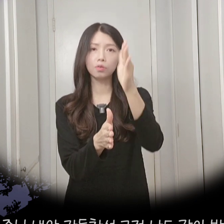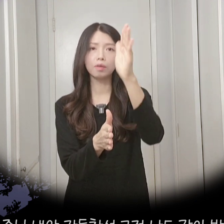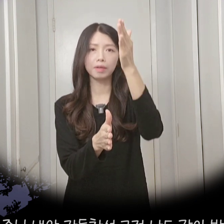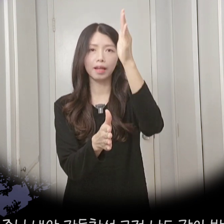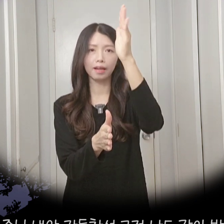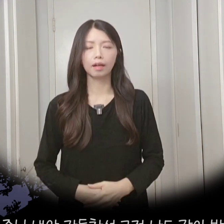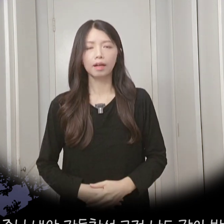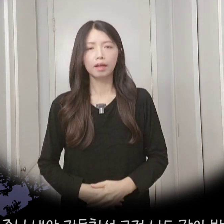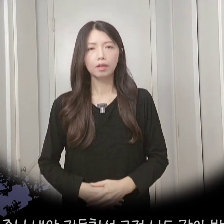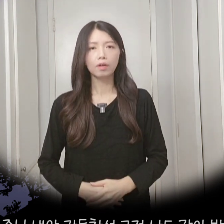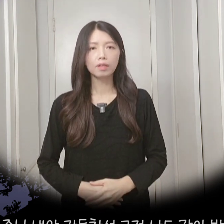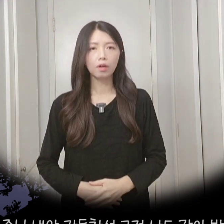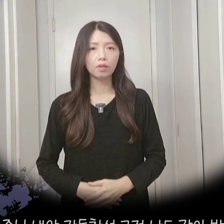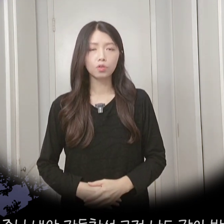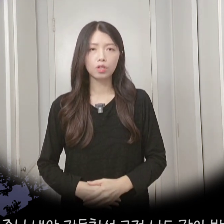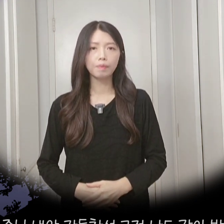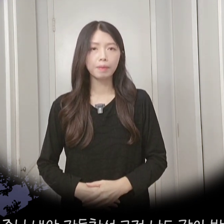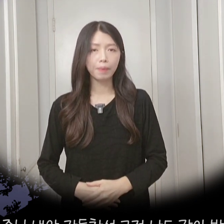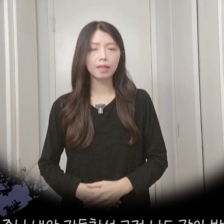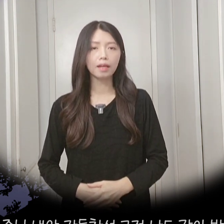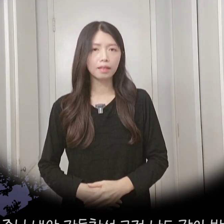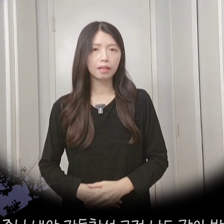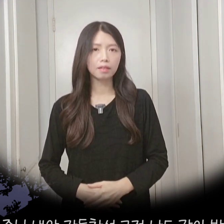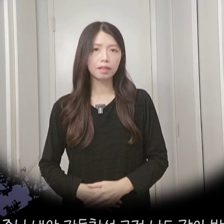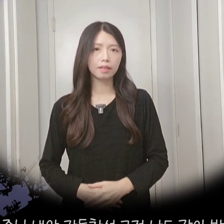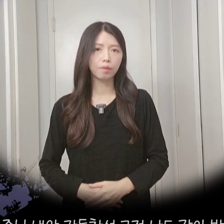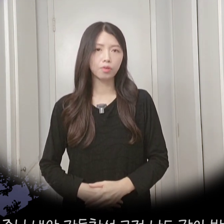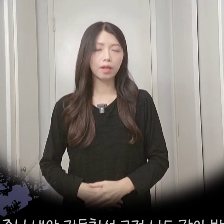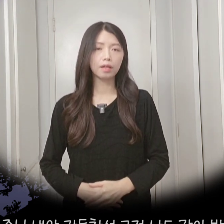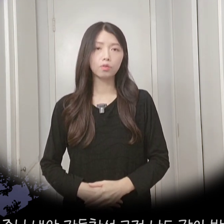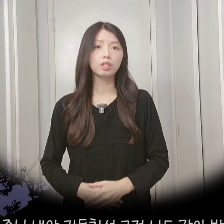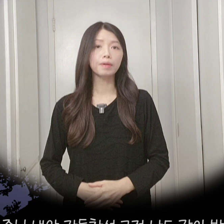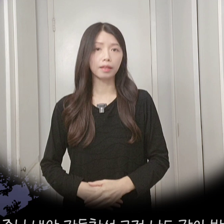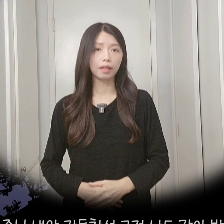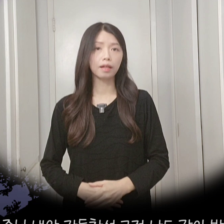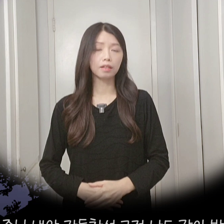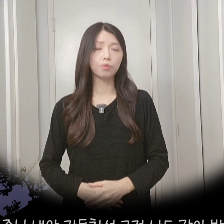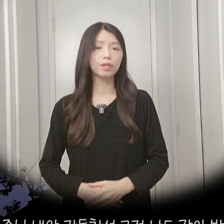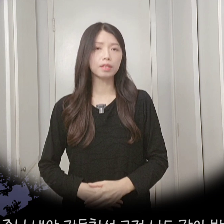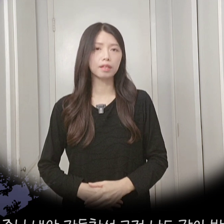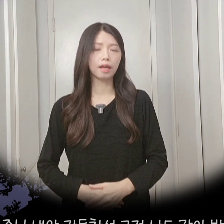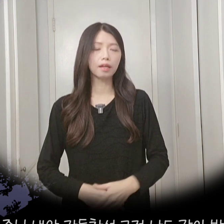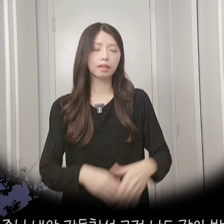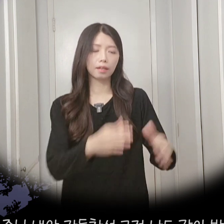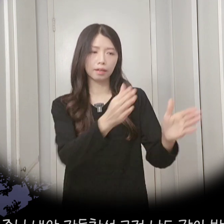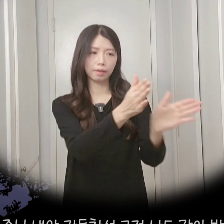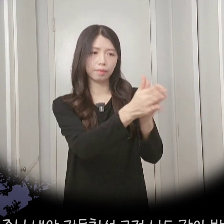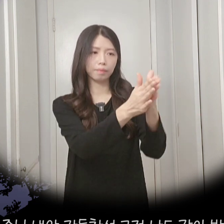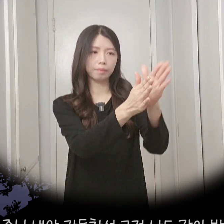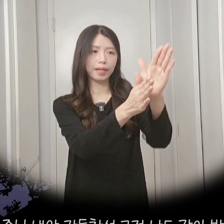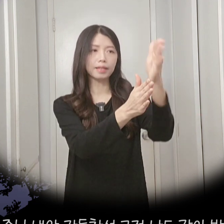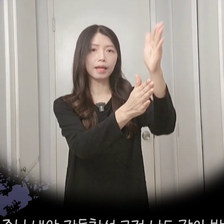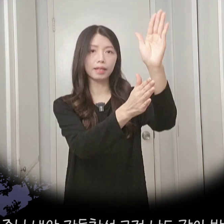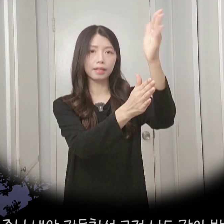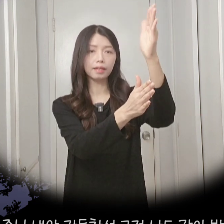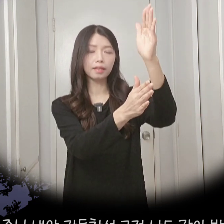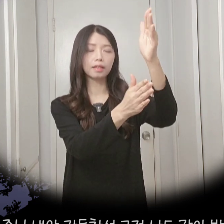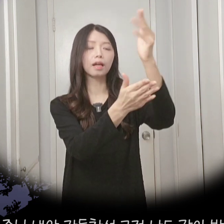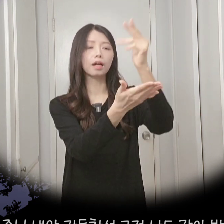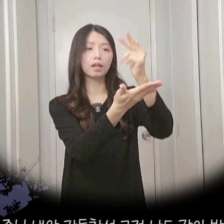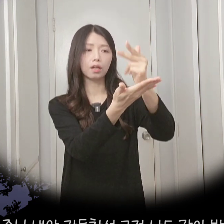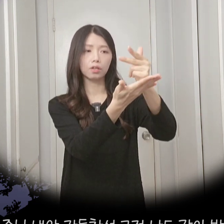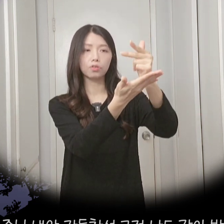쓰이는 수어입니다. 여기서는 주님이 반짝인다는 뜻이기 때문에 주님을 나타낼 그 위치에